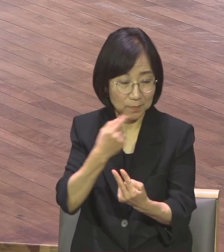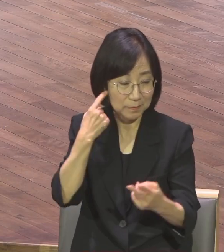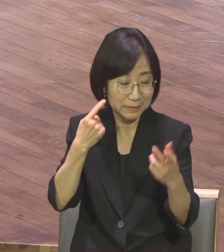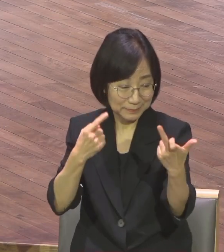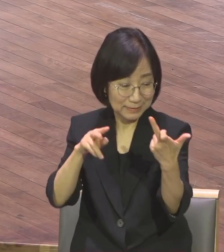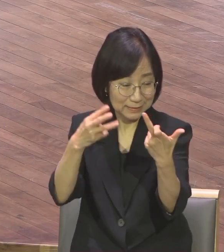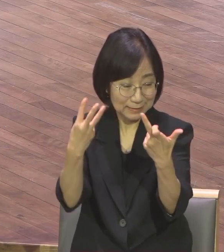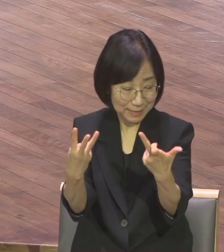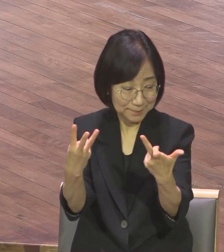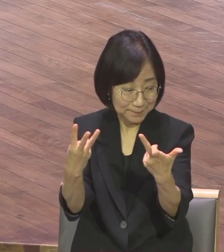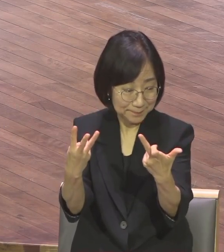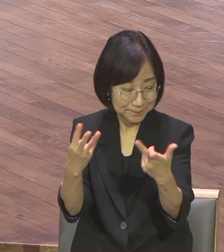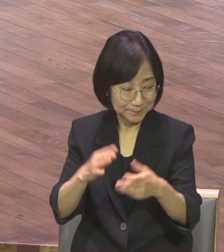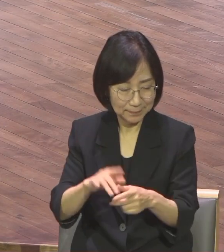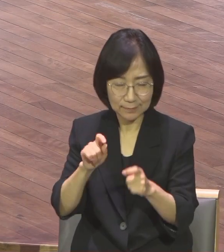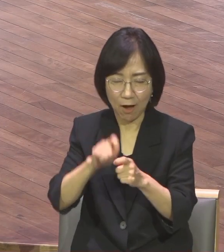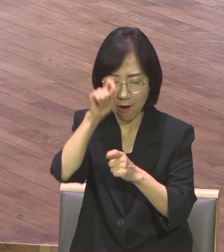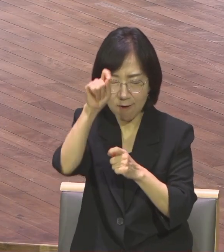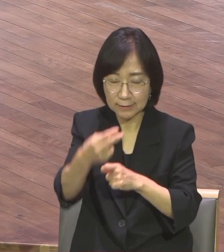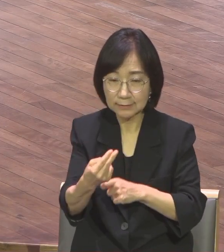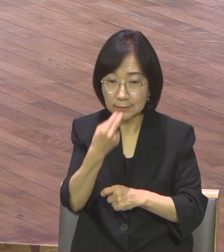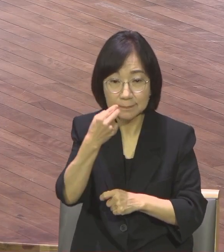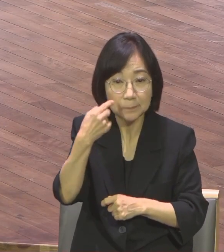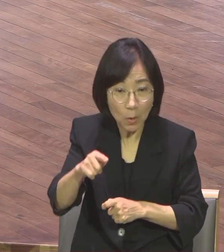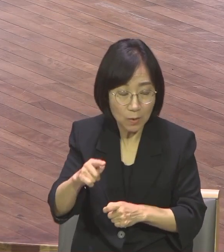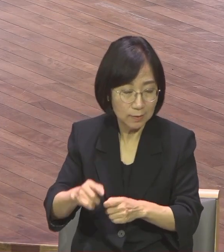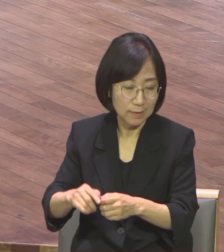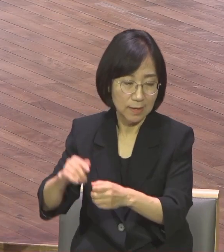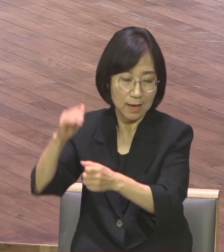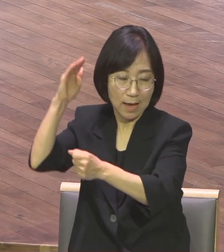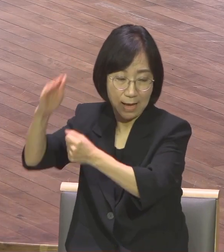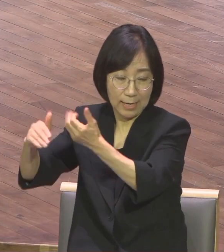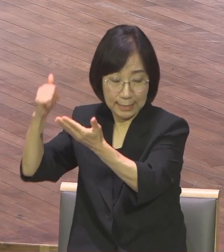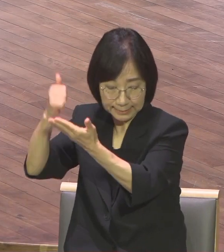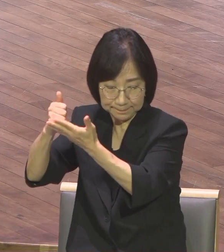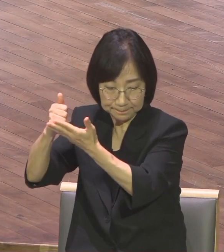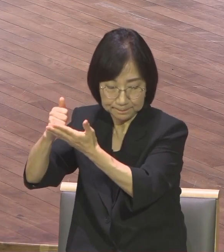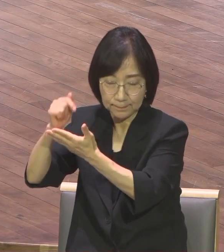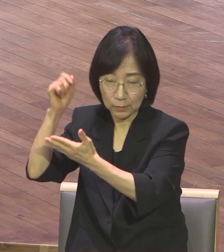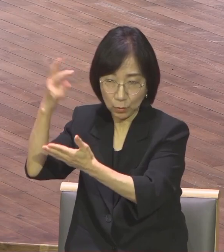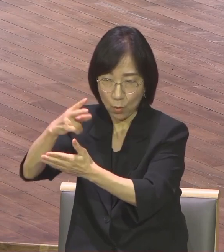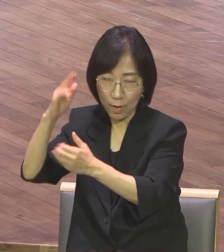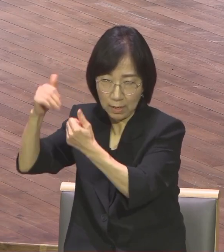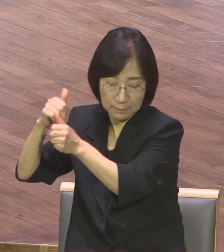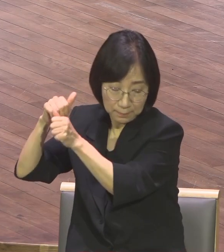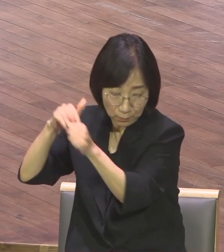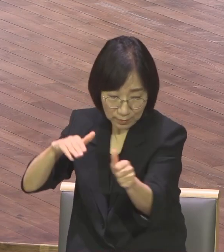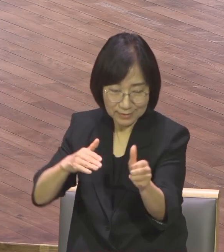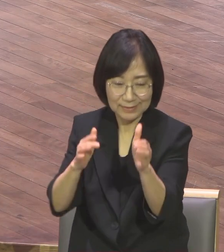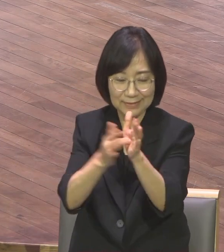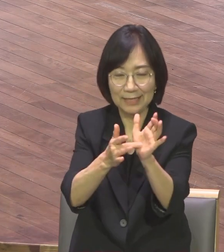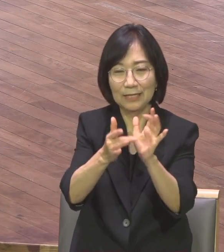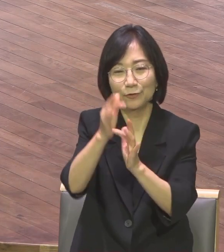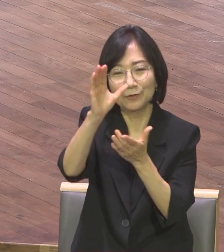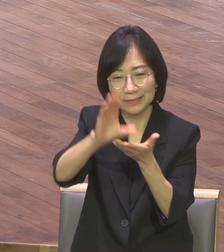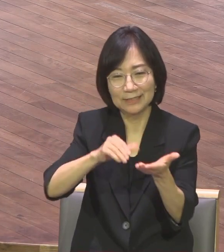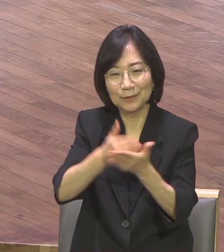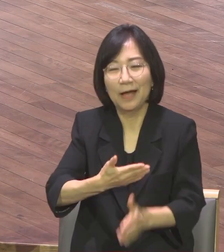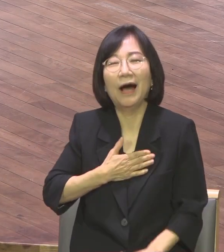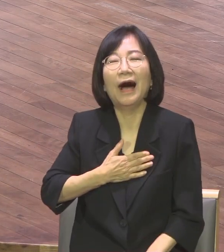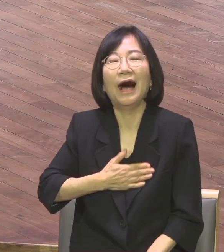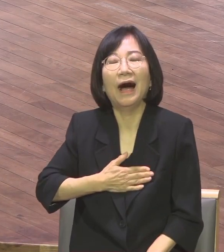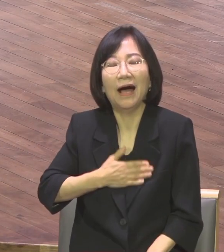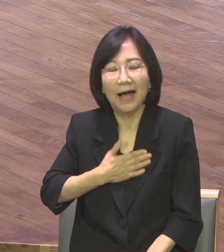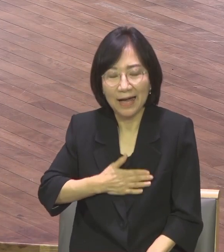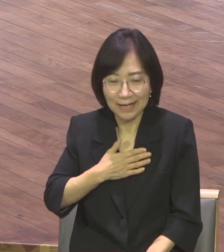영생은 곧 유일하신 하나님, 참 하나님과 그가 보내신 자 예수 그리스도를 아는